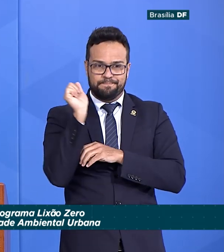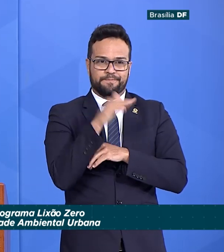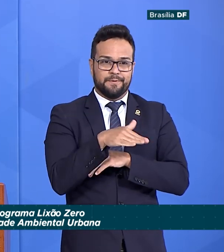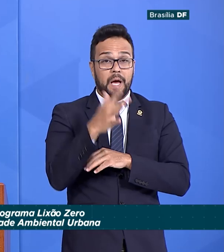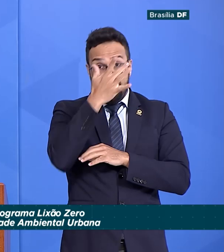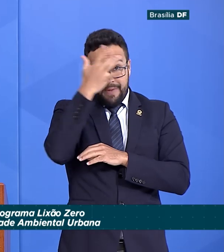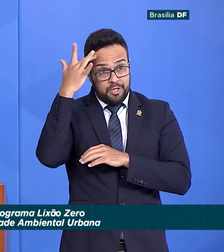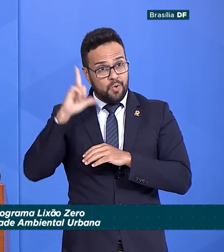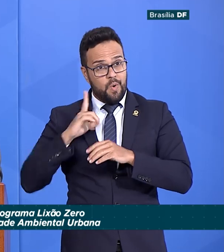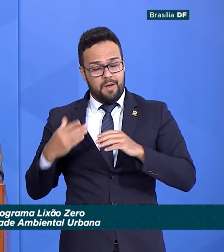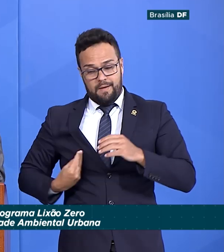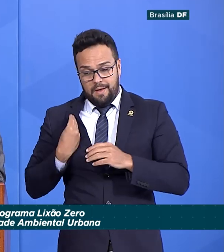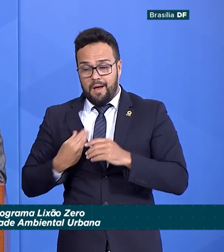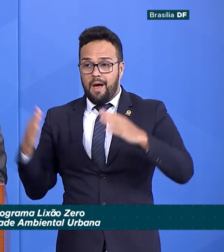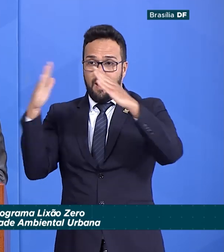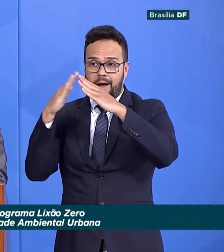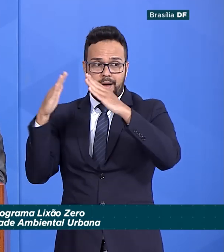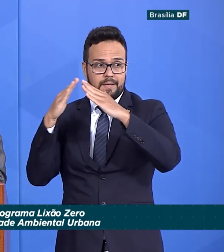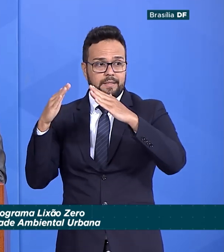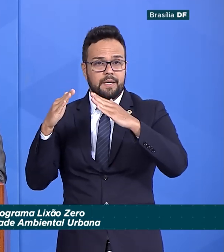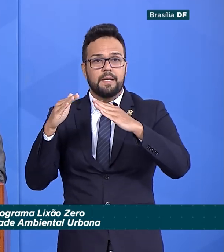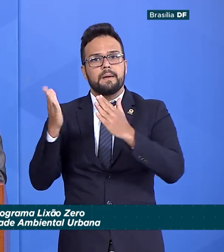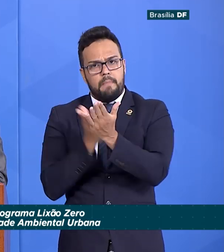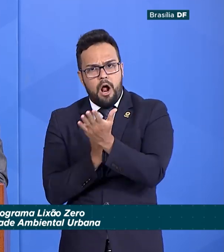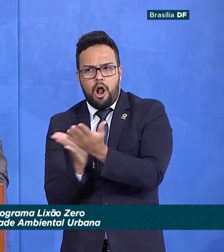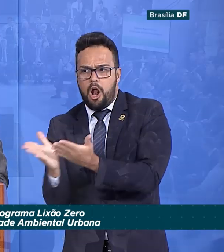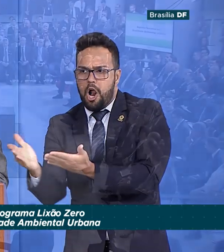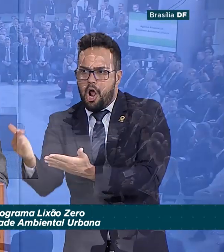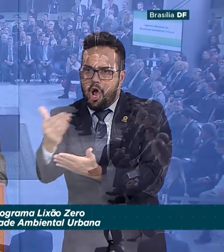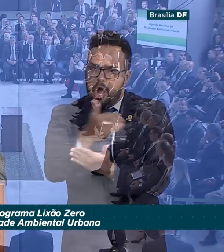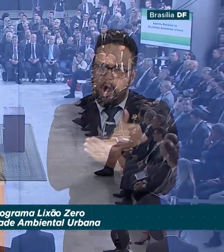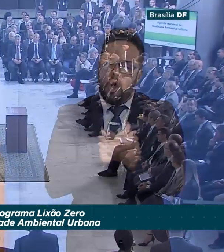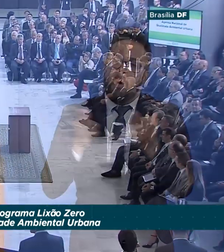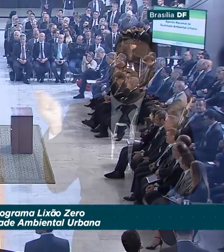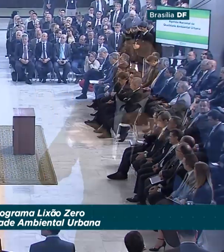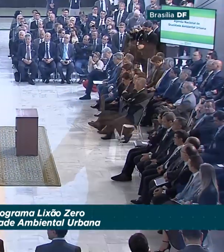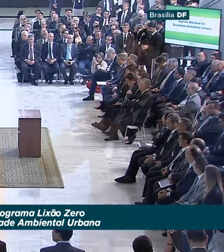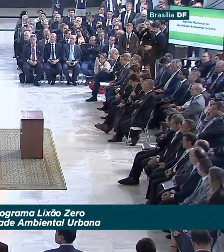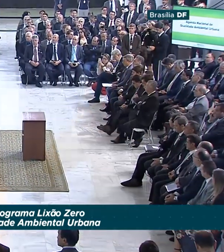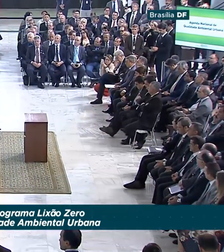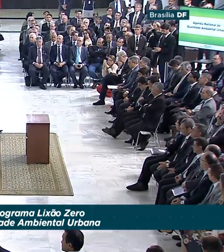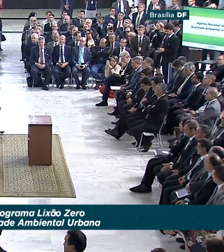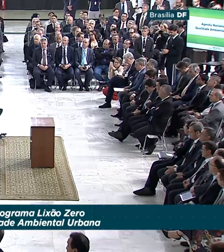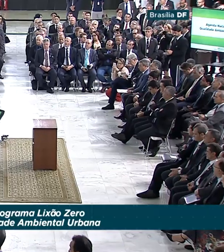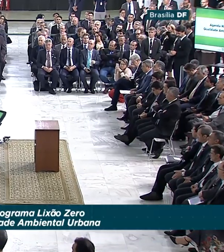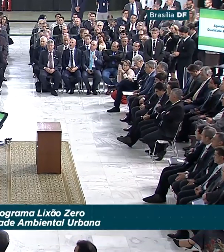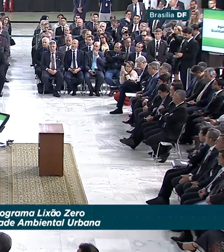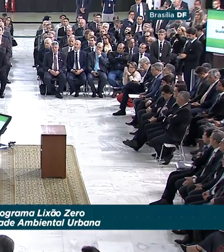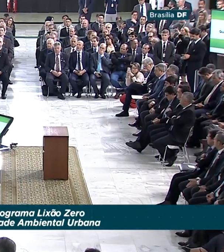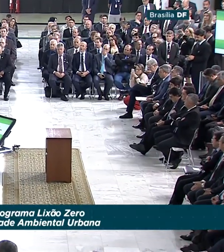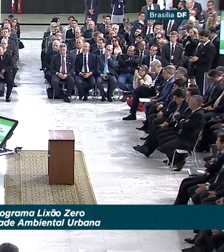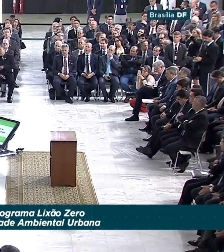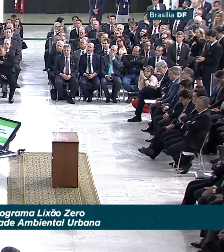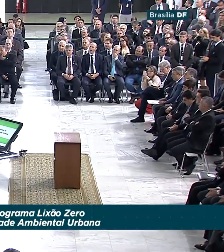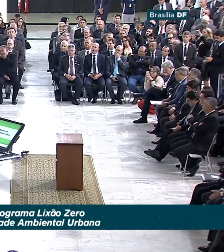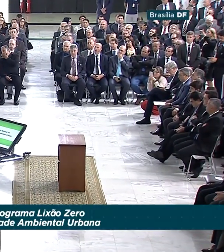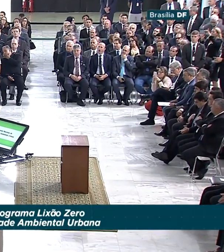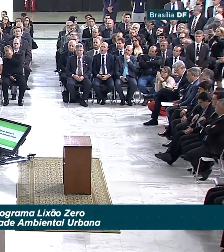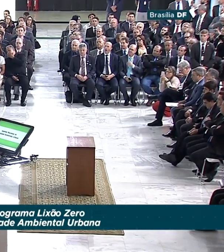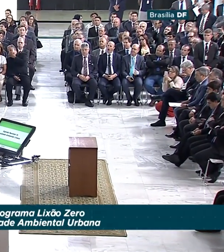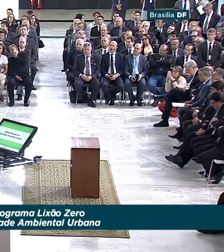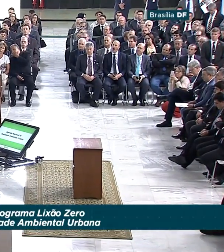casa poderão, através desses pontos de recolhimento, devolver computadores, telefones, calculadoras,